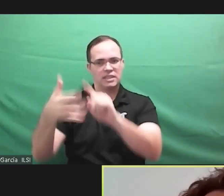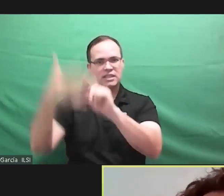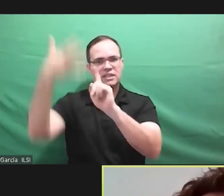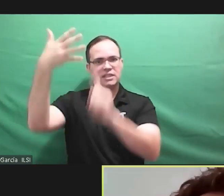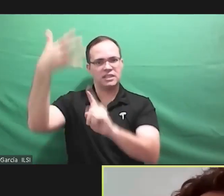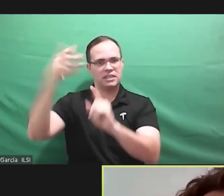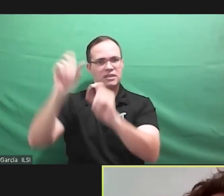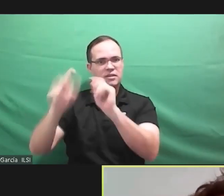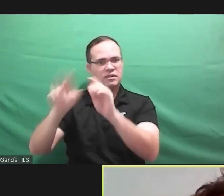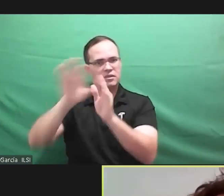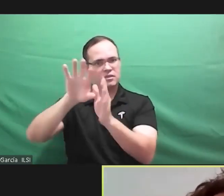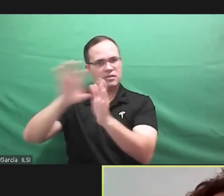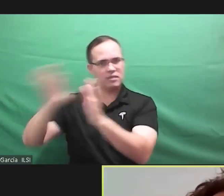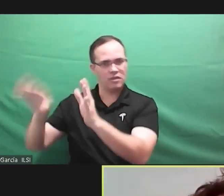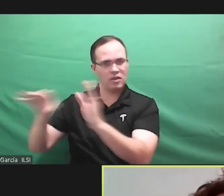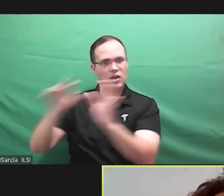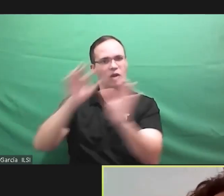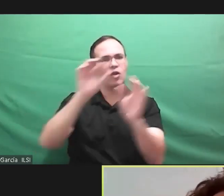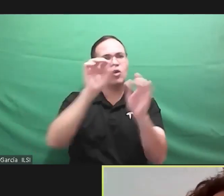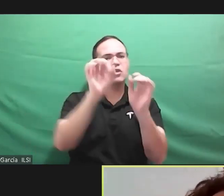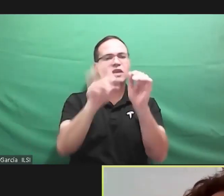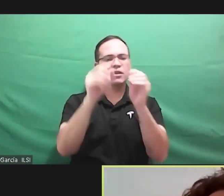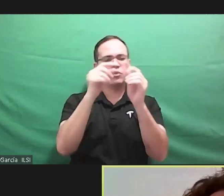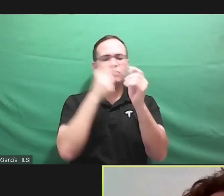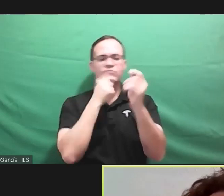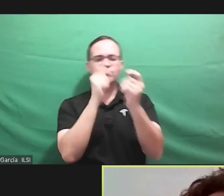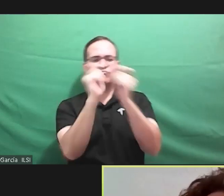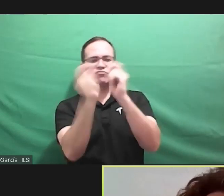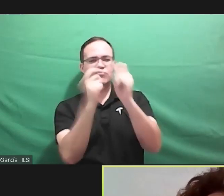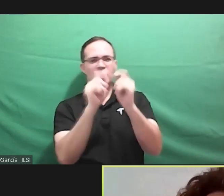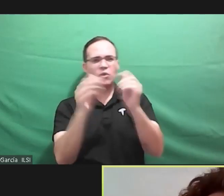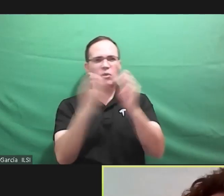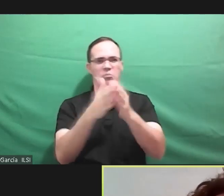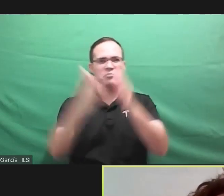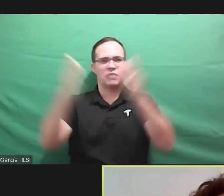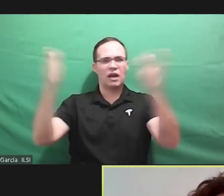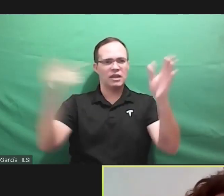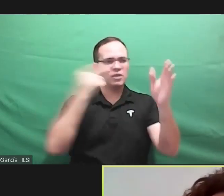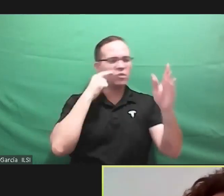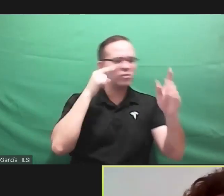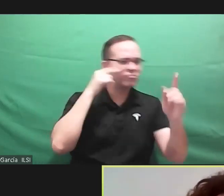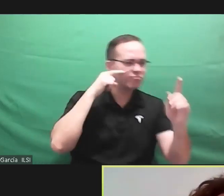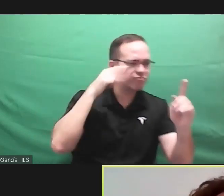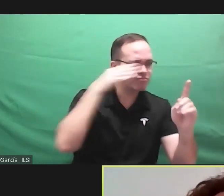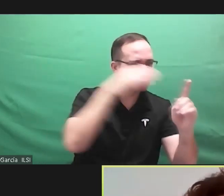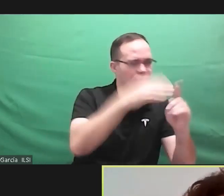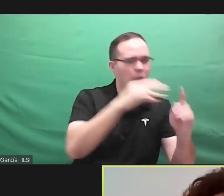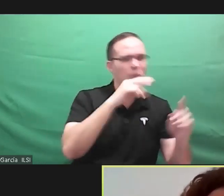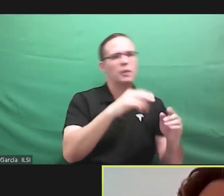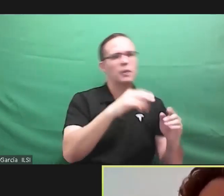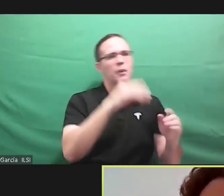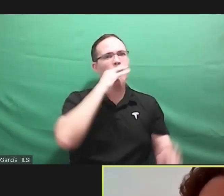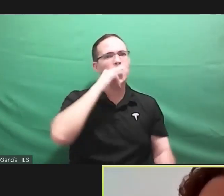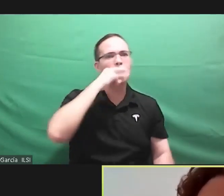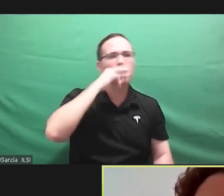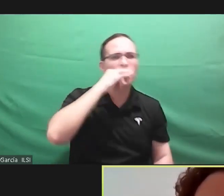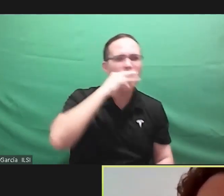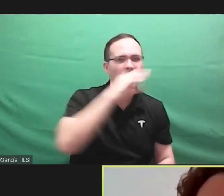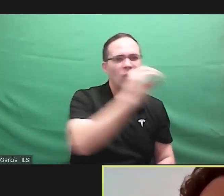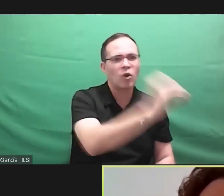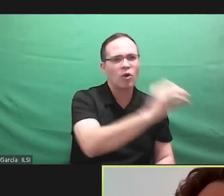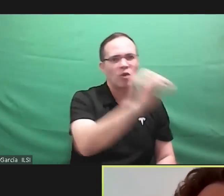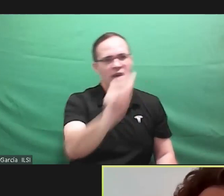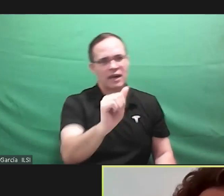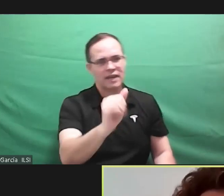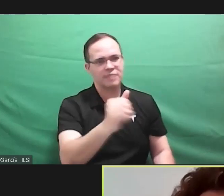versión ampliada y un modelo para los niños y niñas, en colaboración con UNICEF. Siguiente,